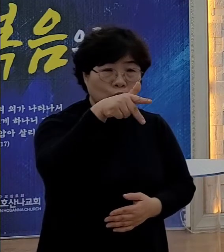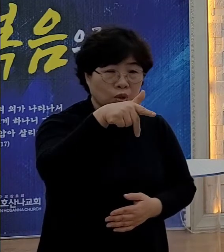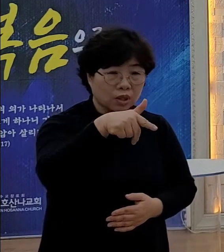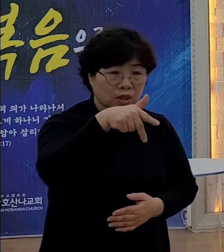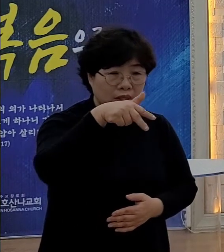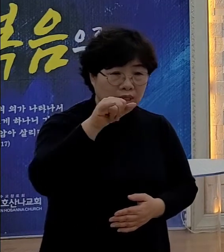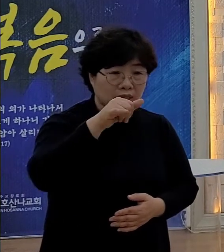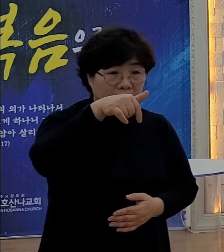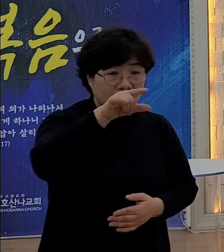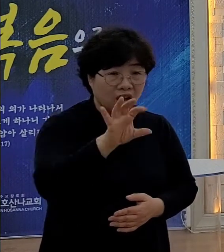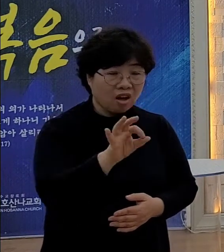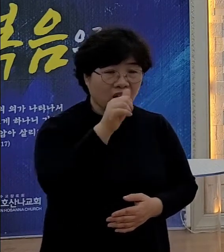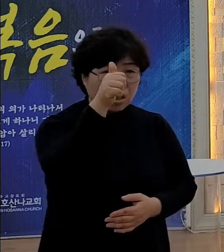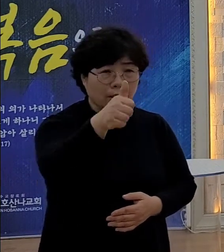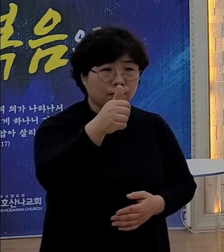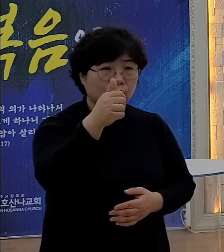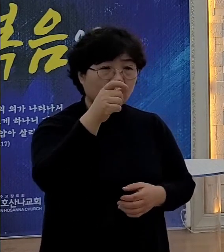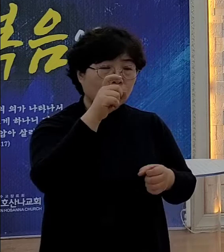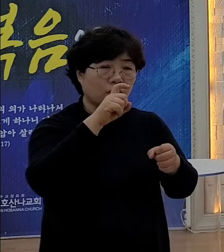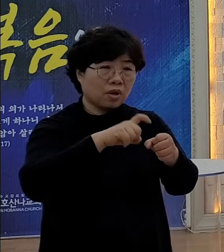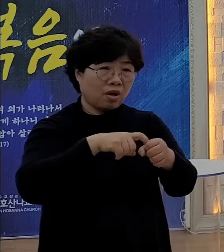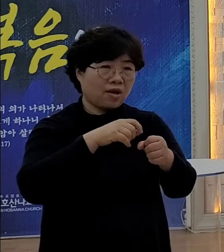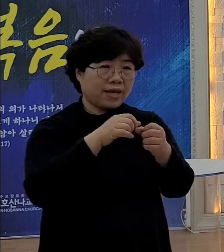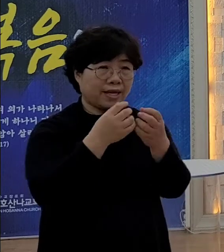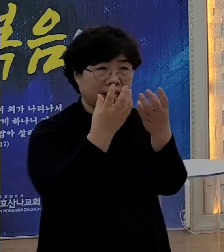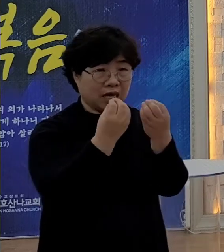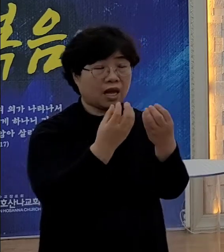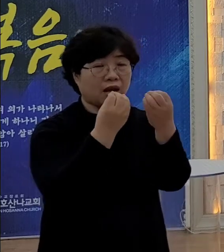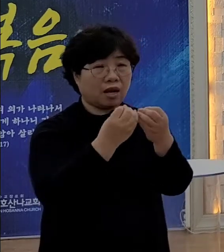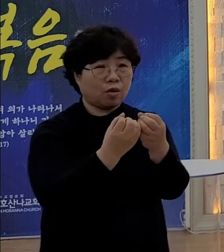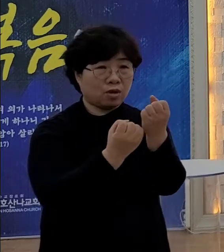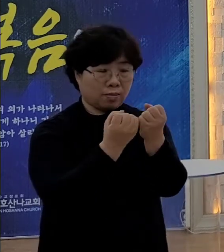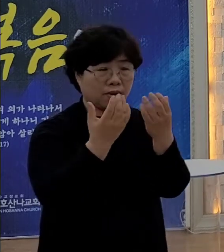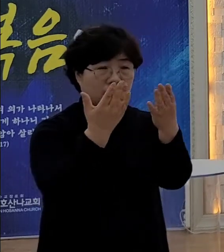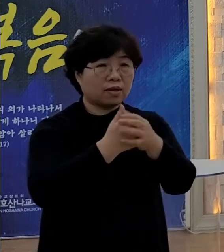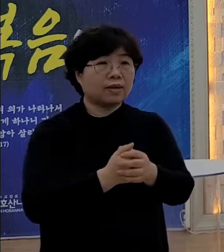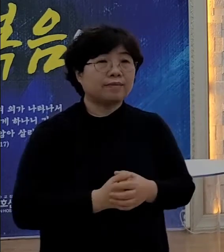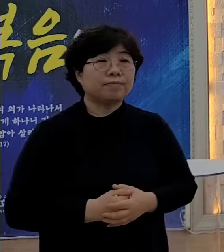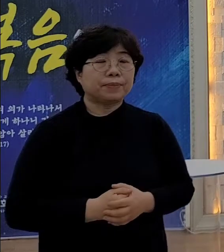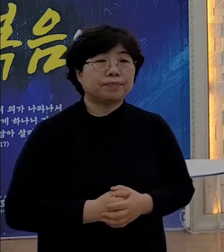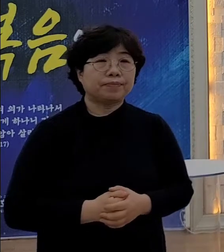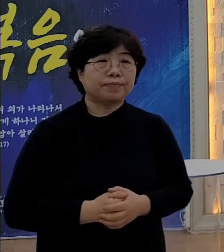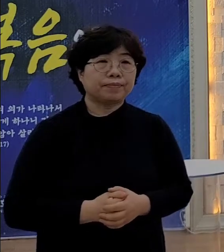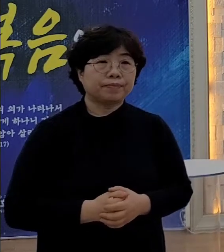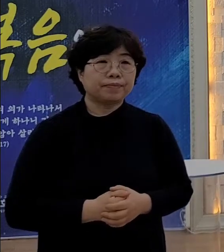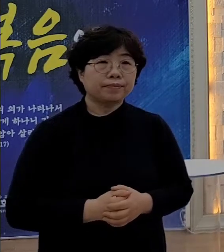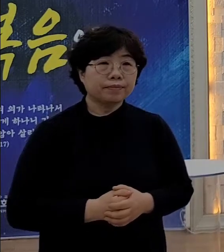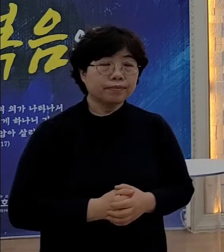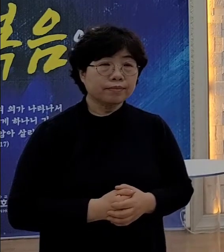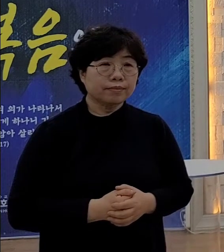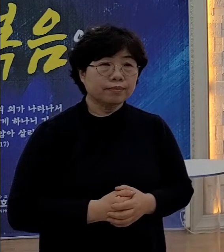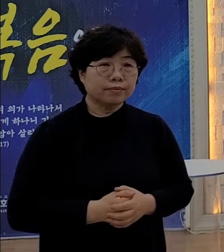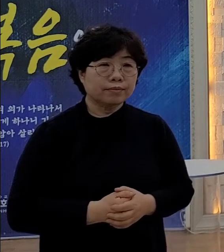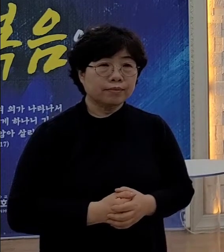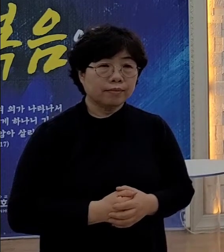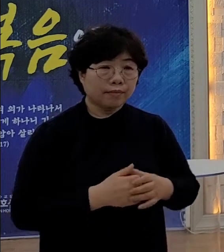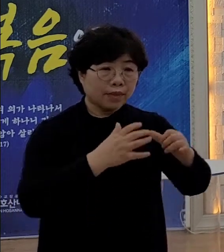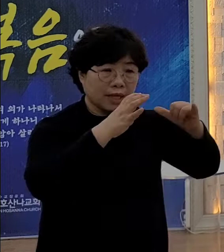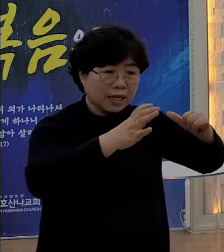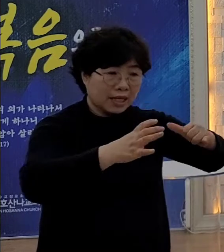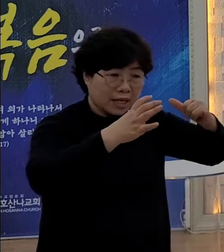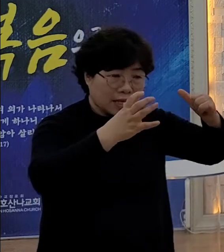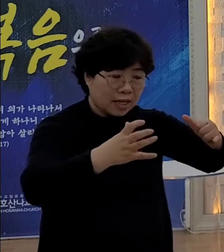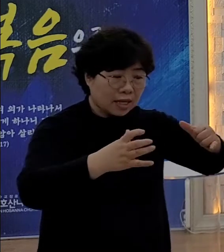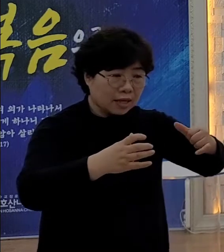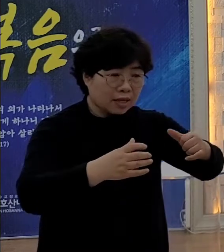않습니까? 그러니까 사람들이 이런 것들을 보면서 우리에게 알려주는 바가 뭐냐면 이 세상의 원리입니다.